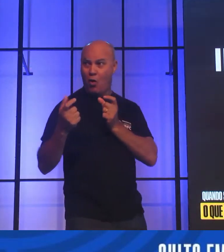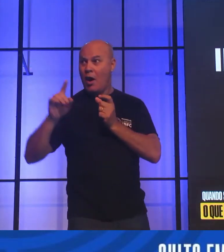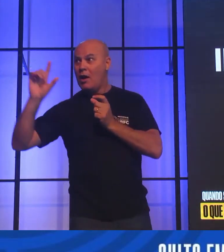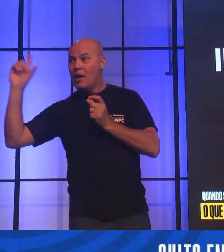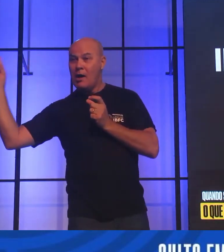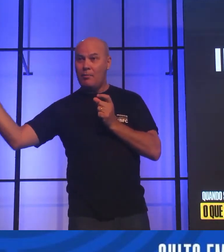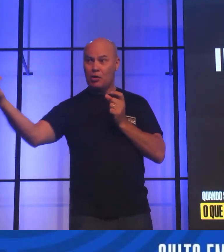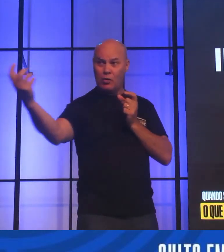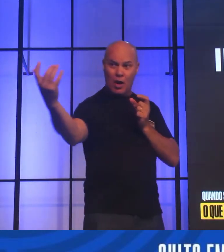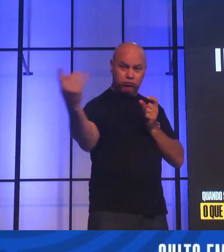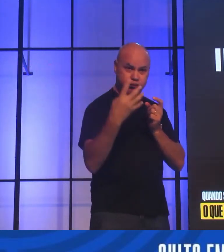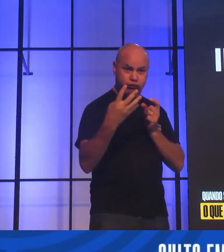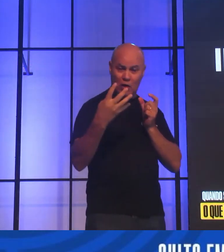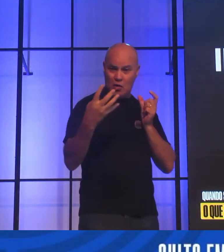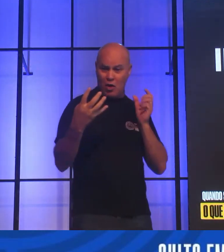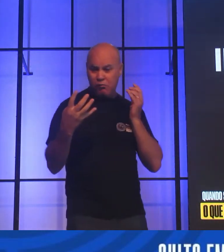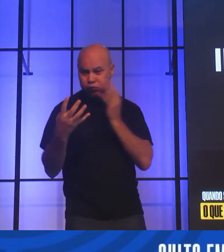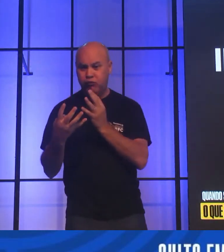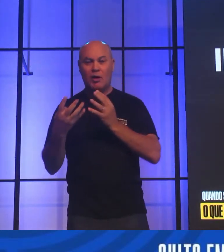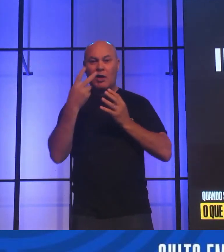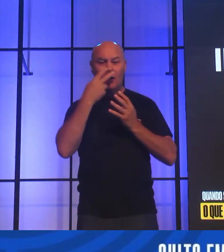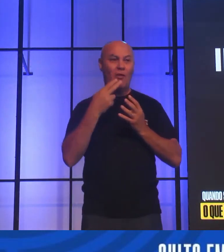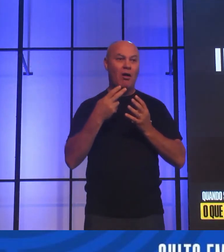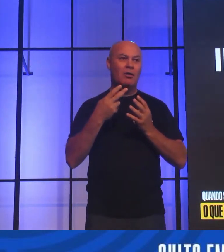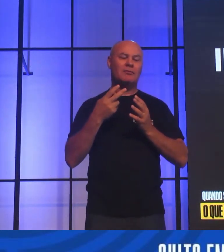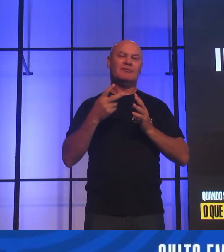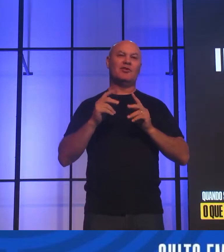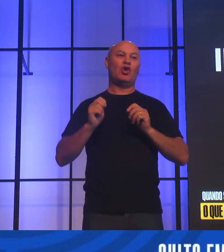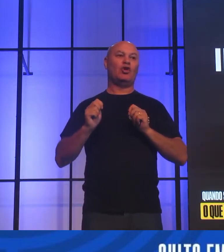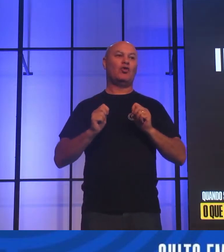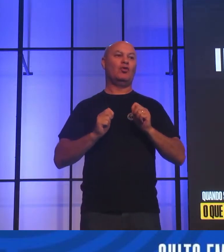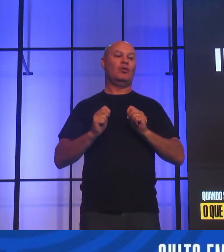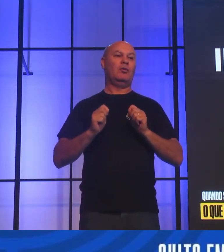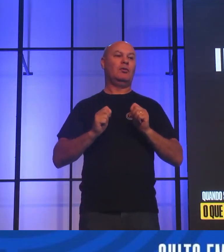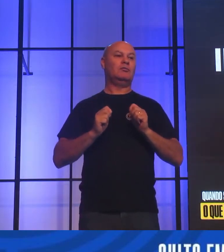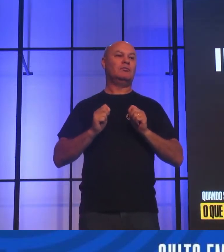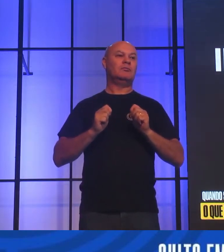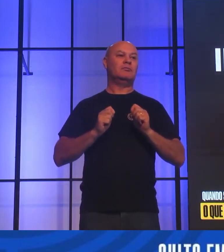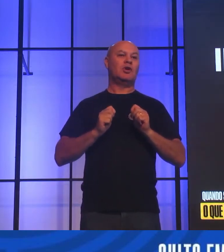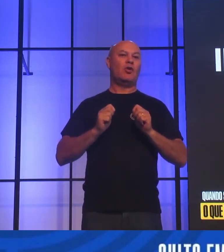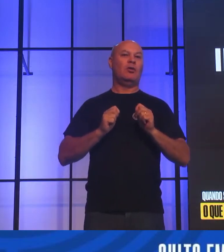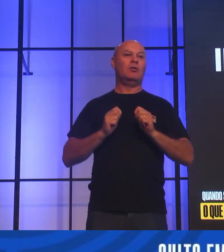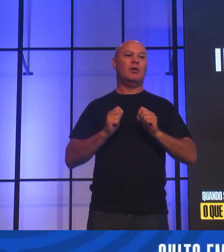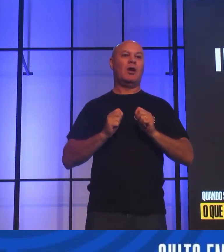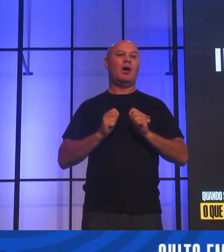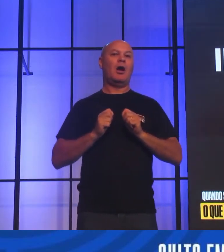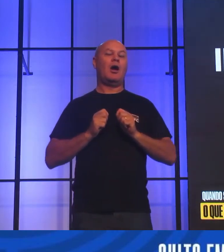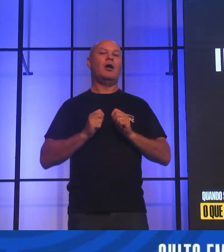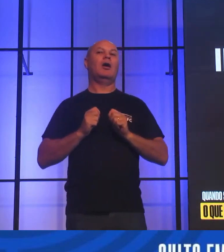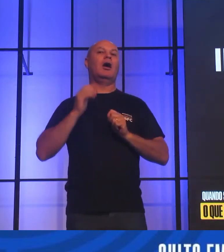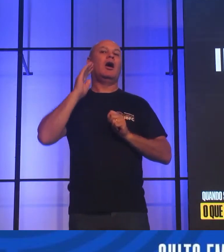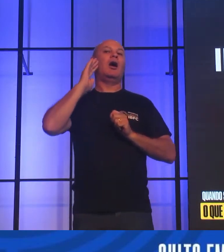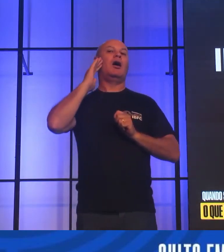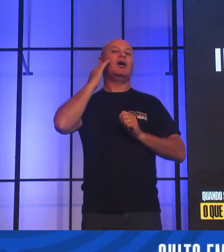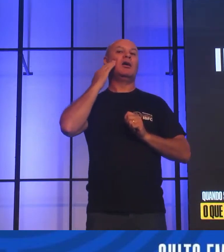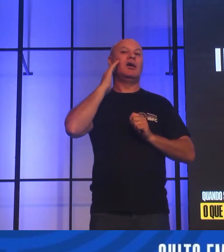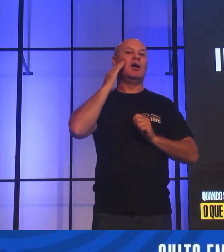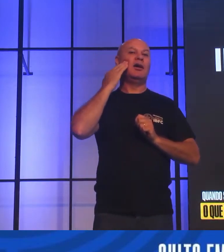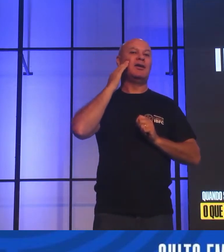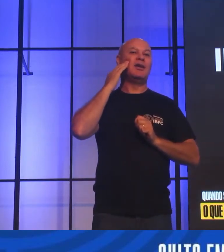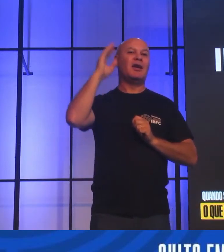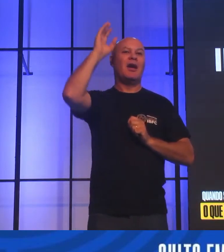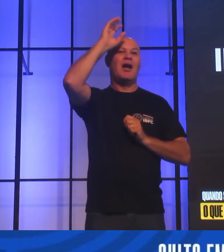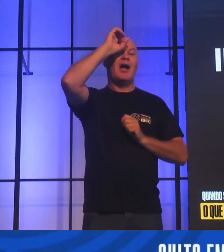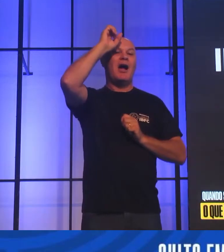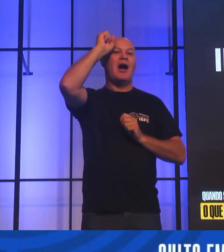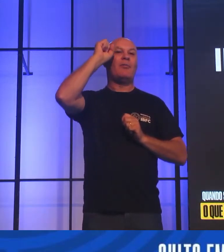nós somos chamados, nós somos desafiados a viver na contramão da cultura.